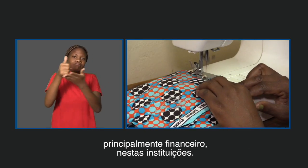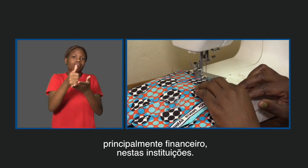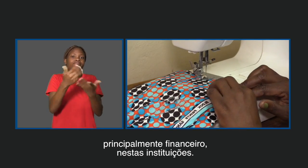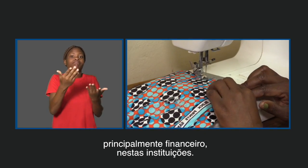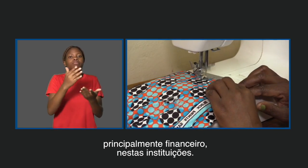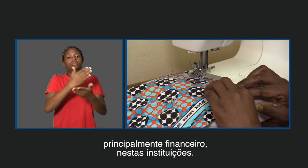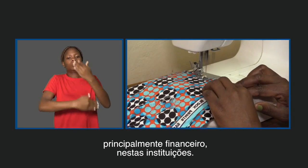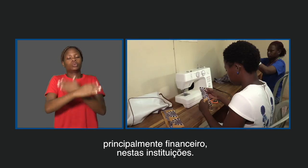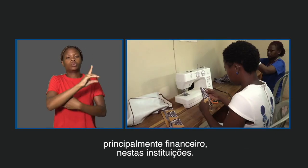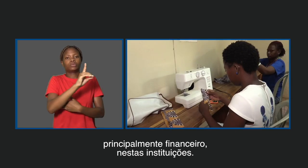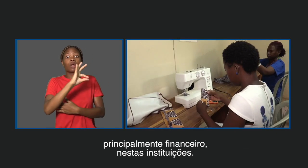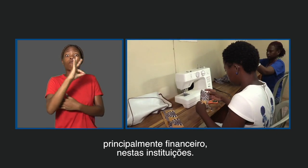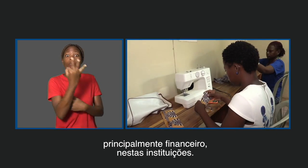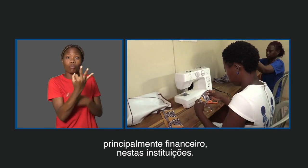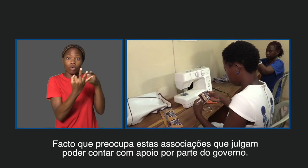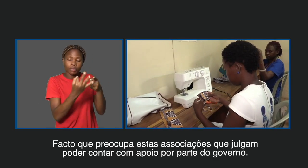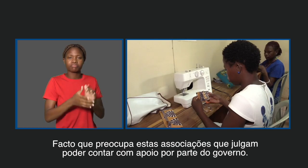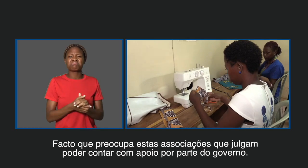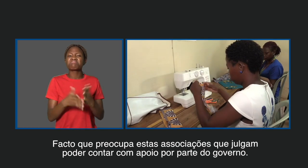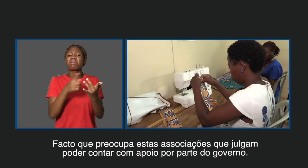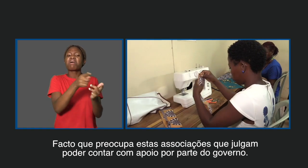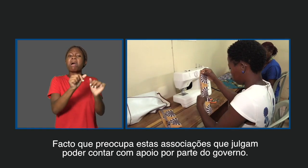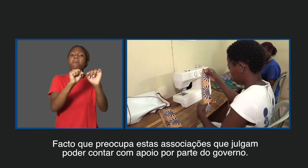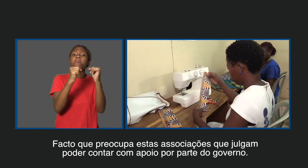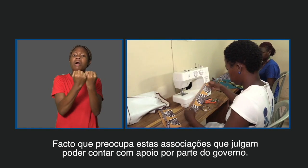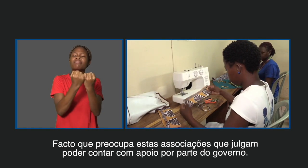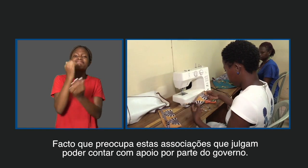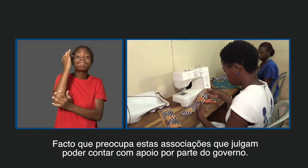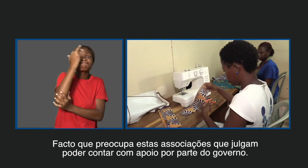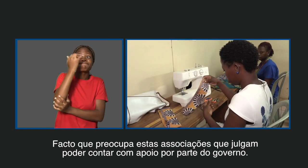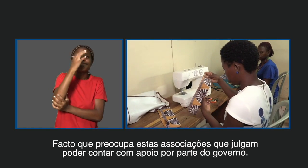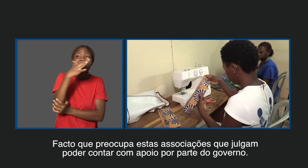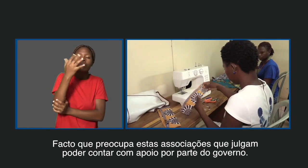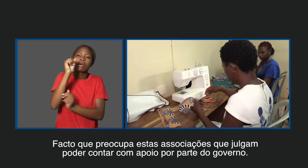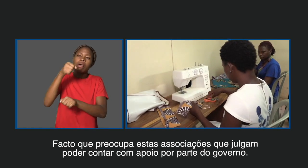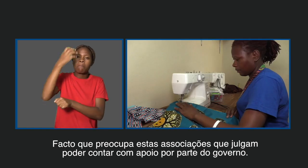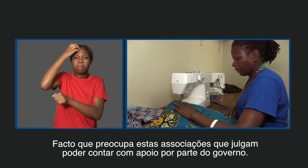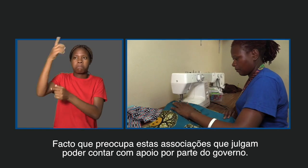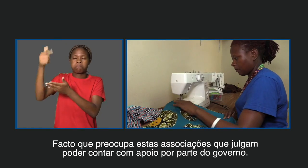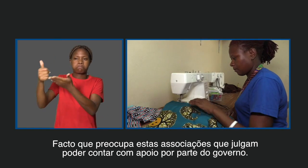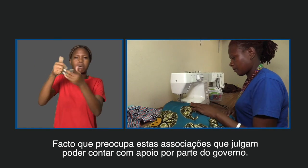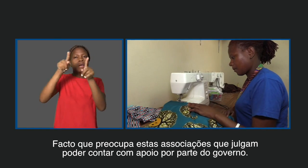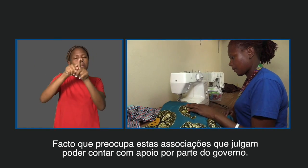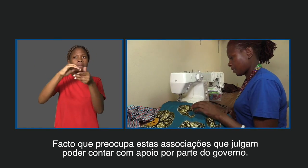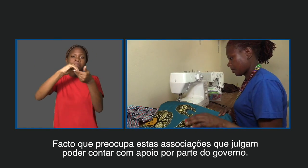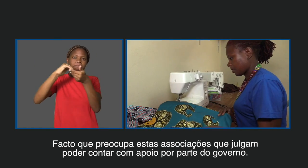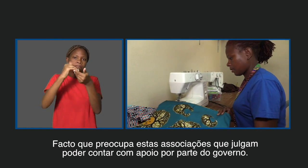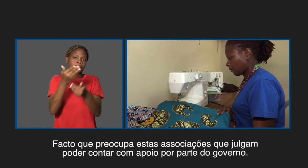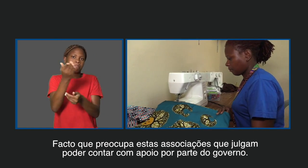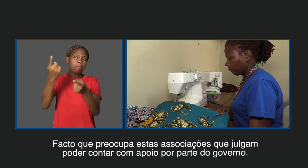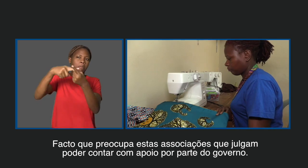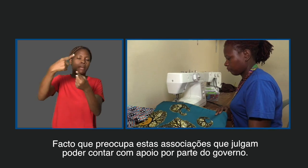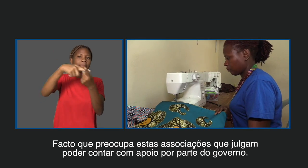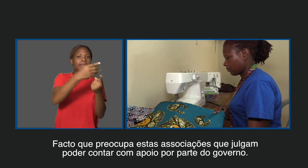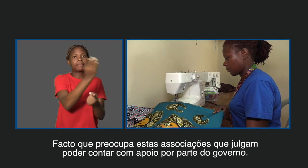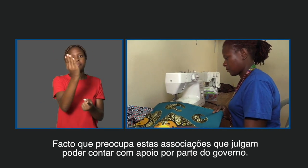financeiro, nestas instituições. Fato que preocupa estas associações, que julgam poder contar